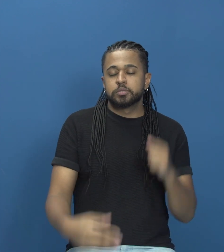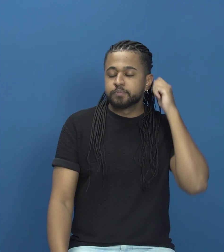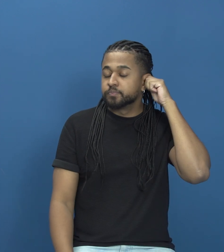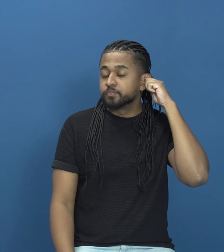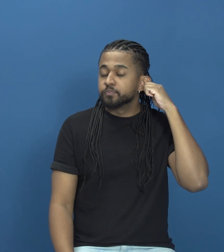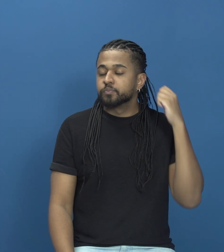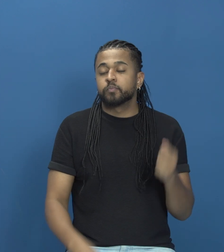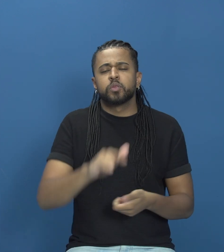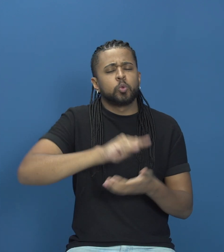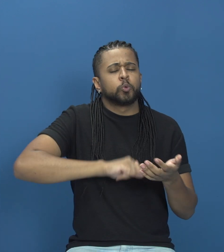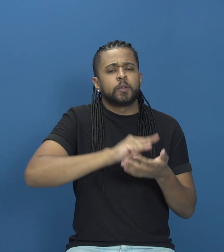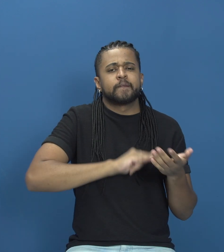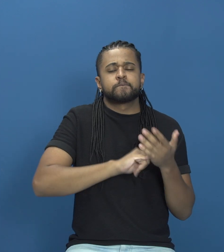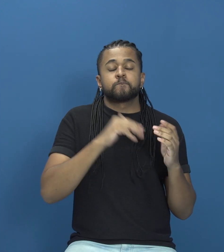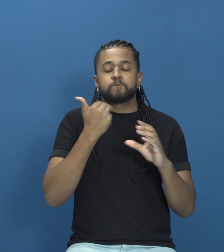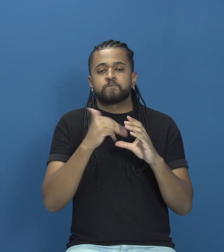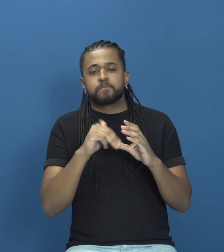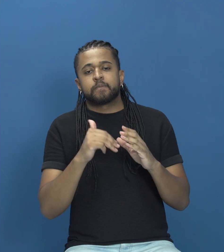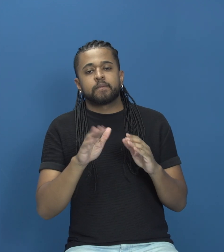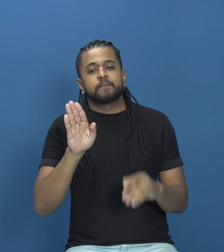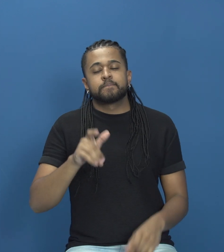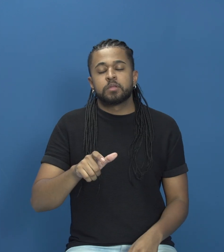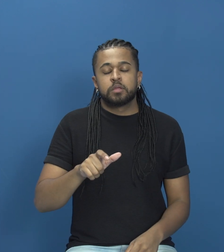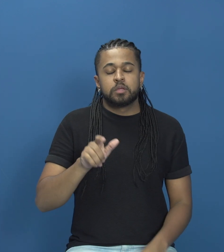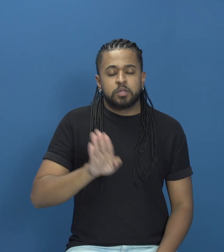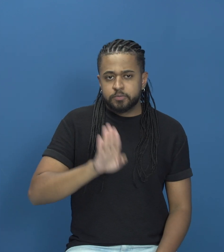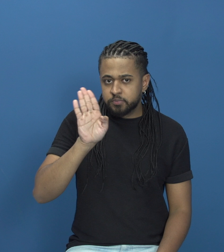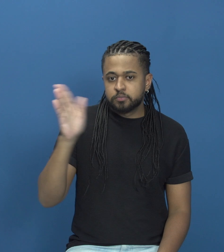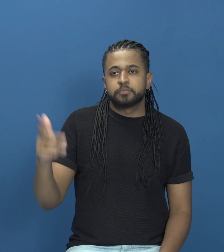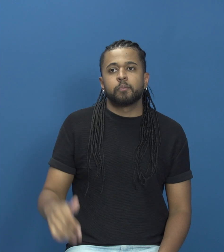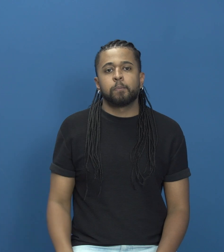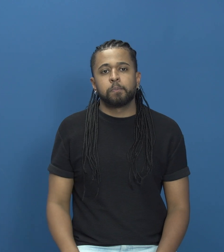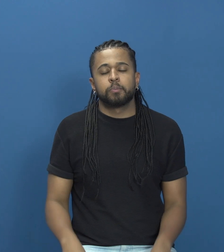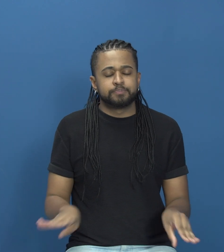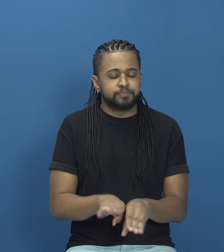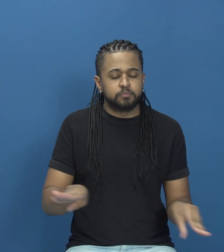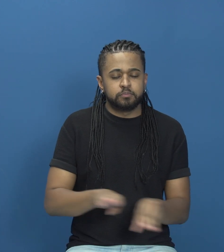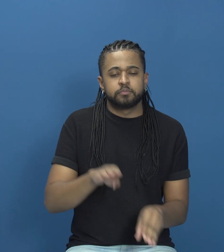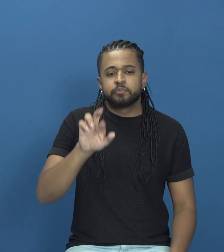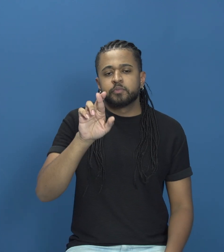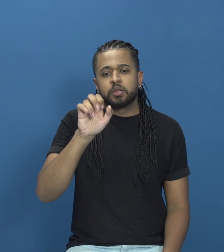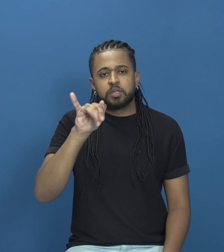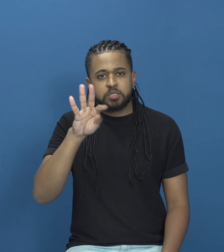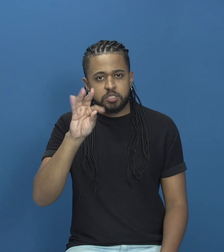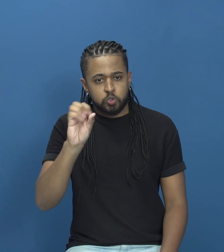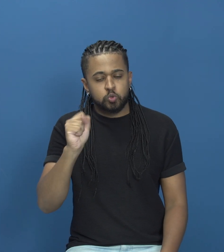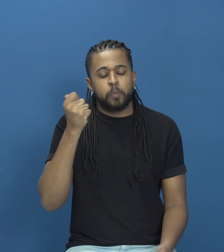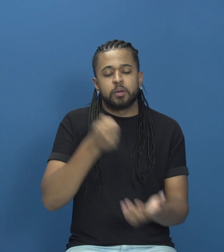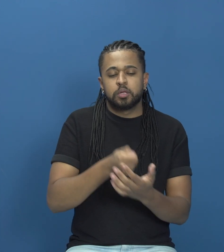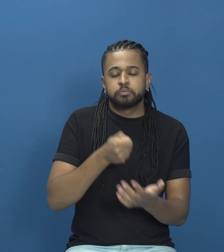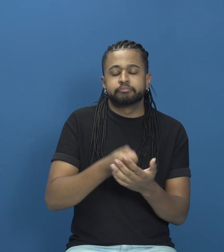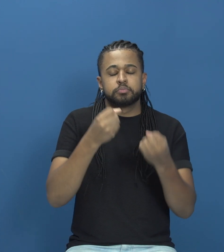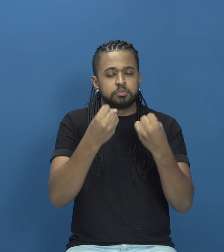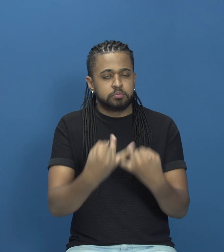11.3. Os documentos enviados pelos candidatos, pelas candidatas, bem como os requisitos obrigatórios descritos